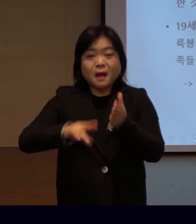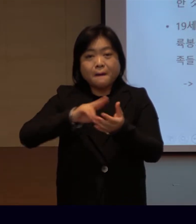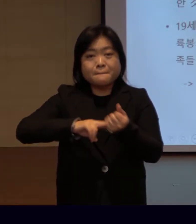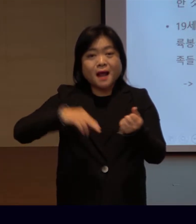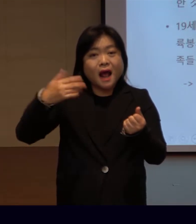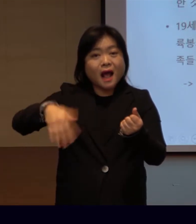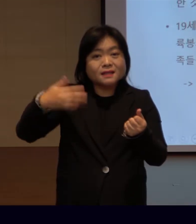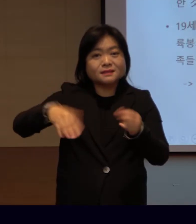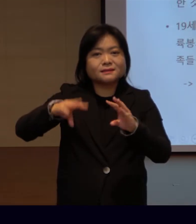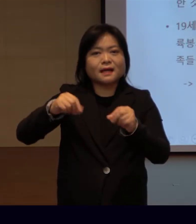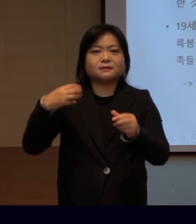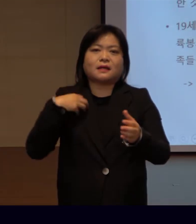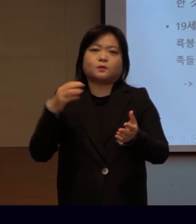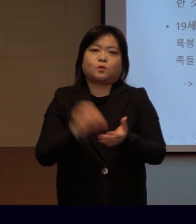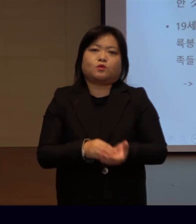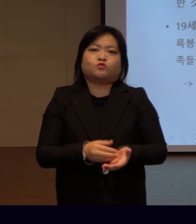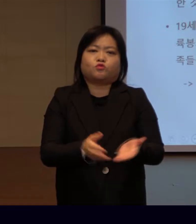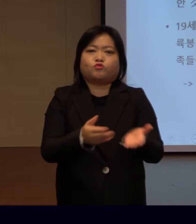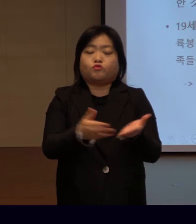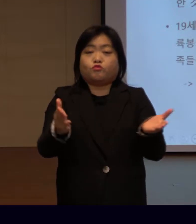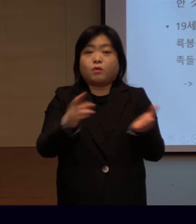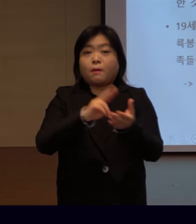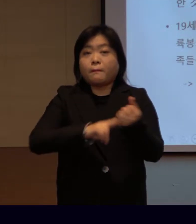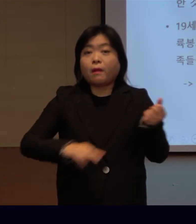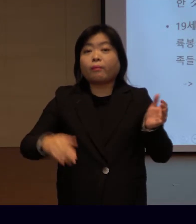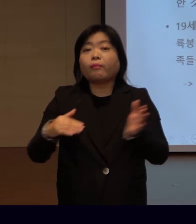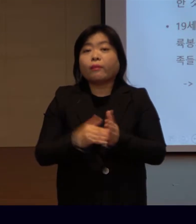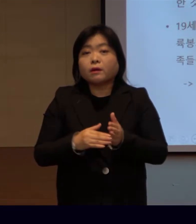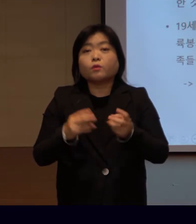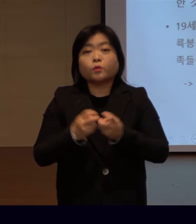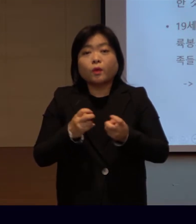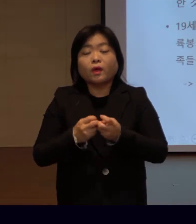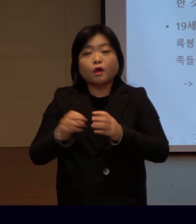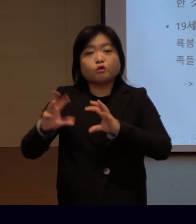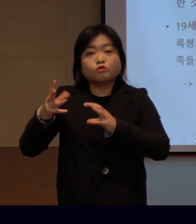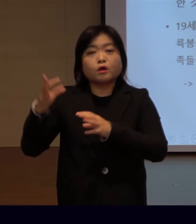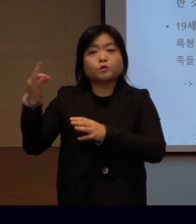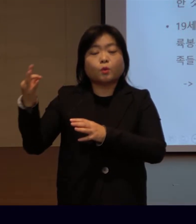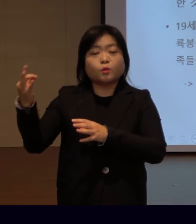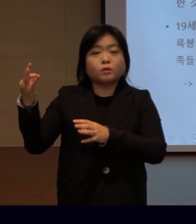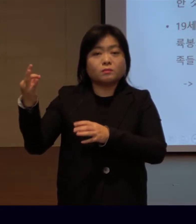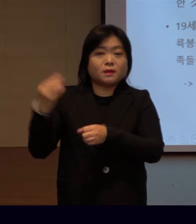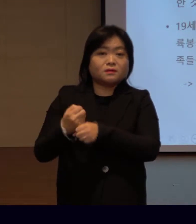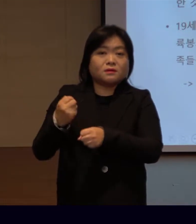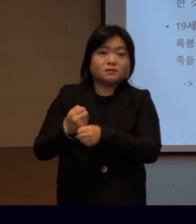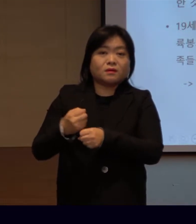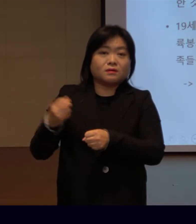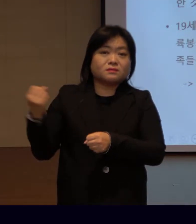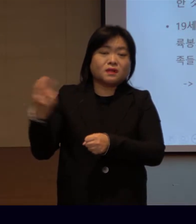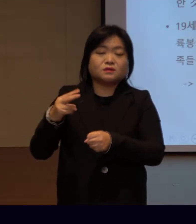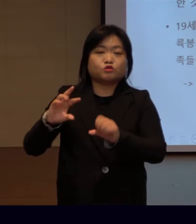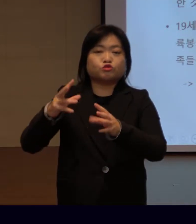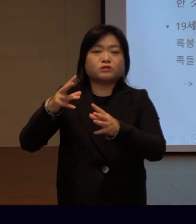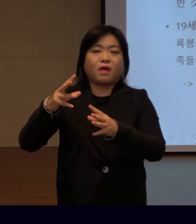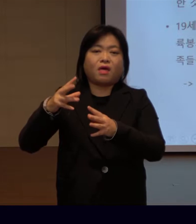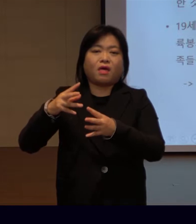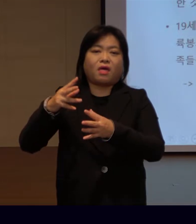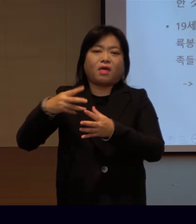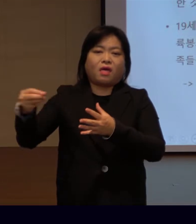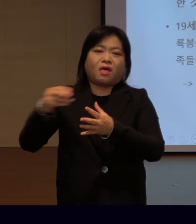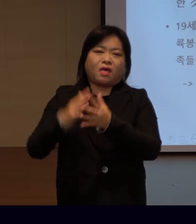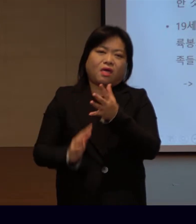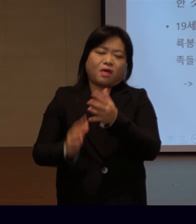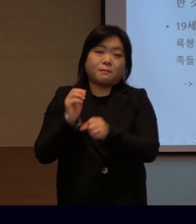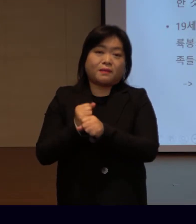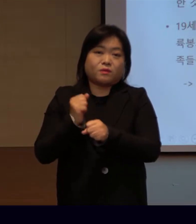팔린 땅은 돌려줍니다. 근데 팔린 땅은 어떻게 해요? 국가에서 돈을 만들어서 또 국채 발행한 거예요. 해서